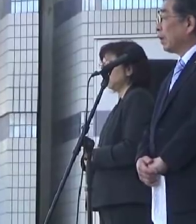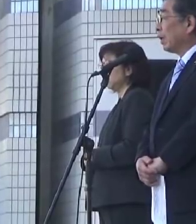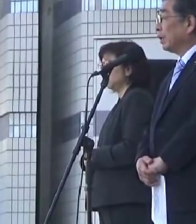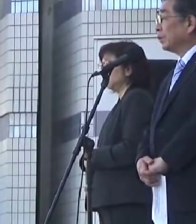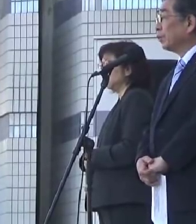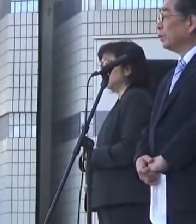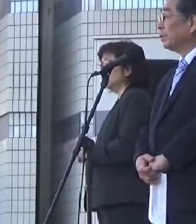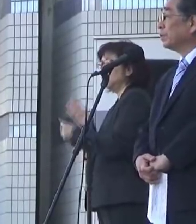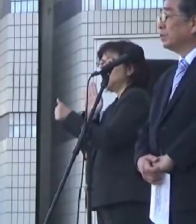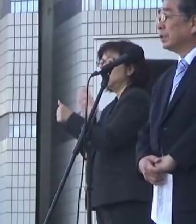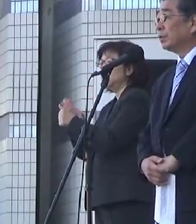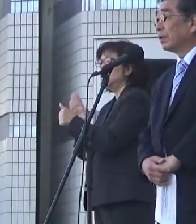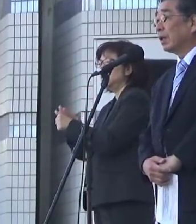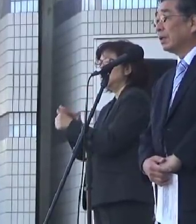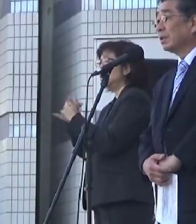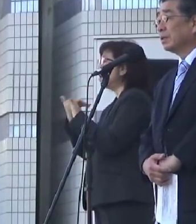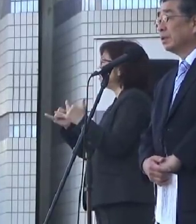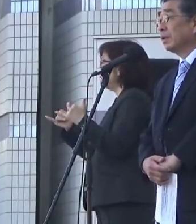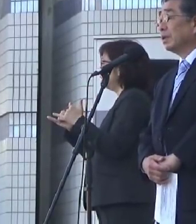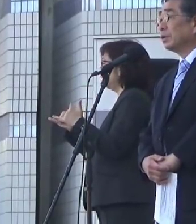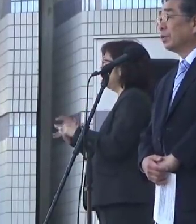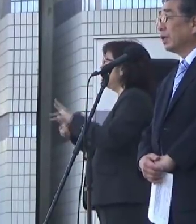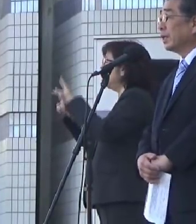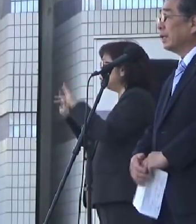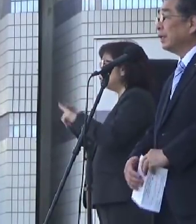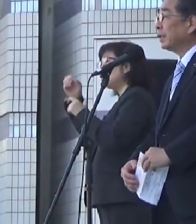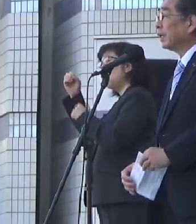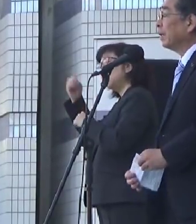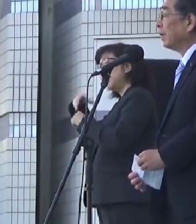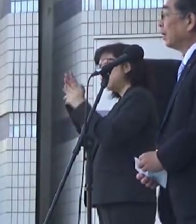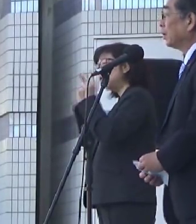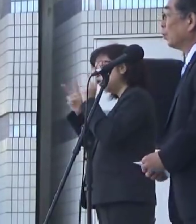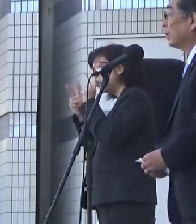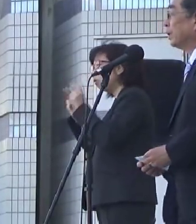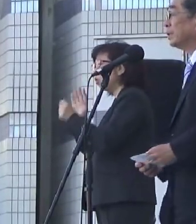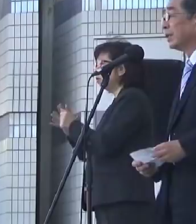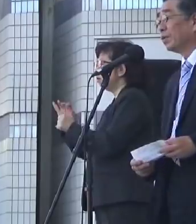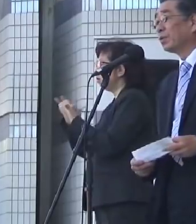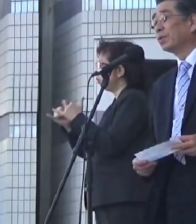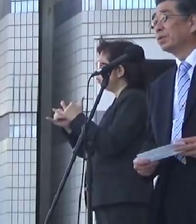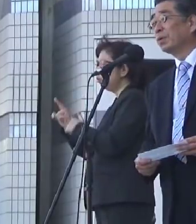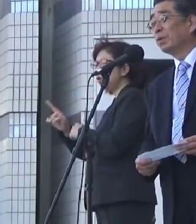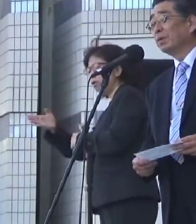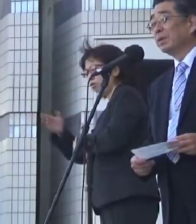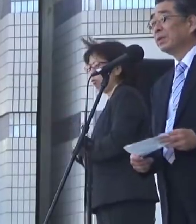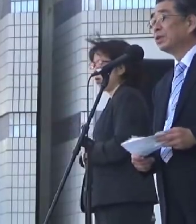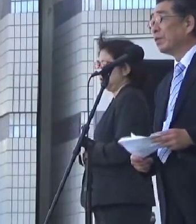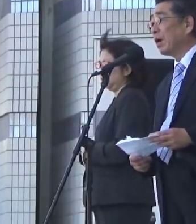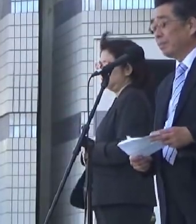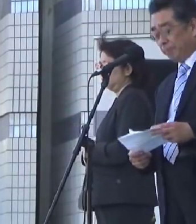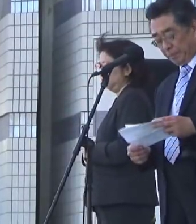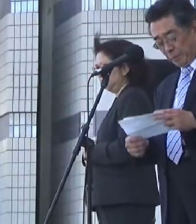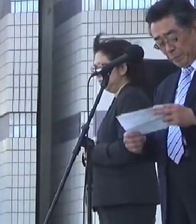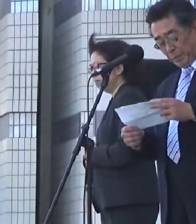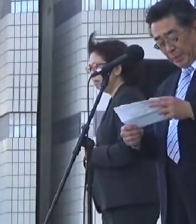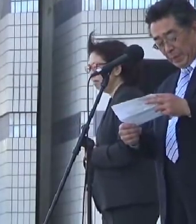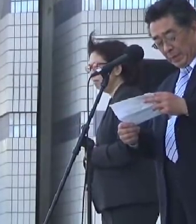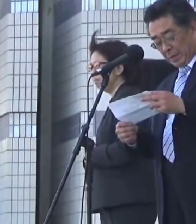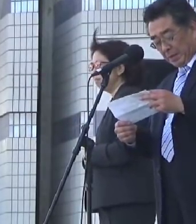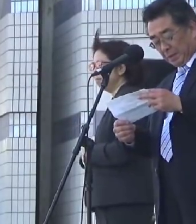支援者はそういうのを許すんでしょうか。それだけいい加減な東電ですけど、このところ実は